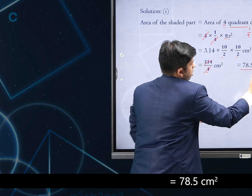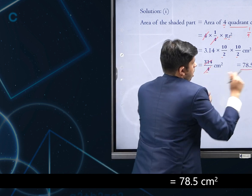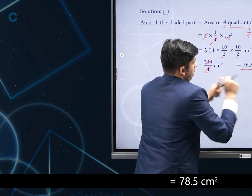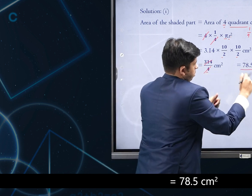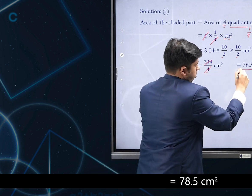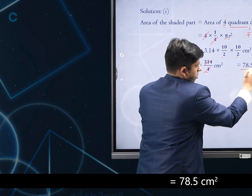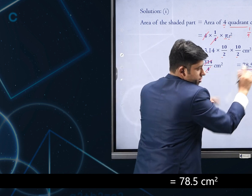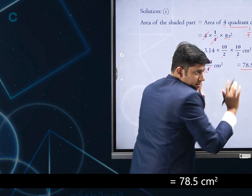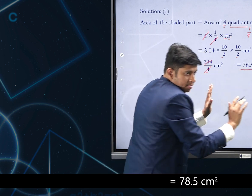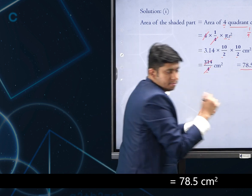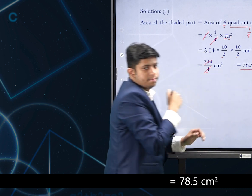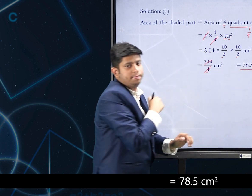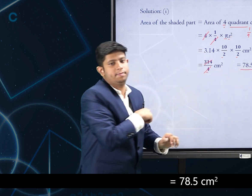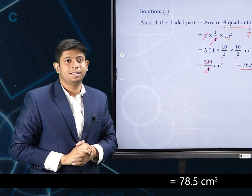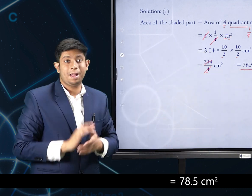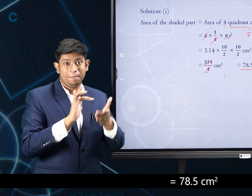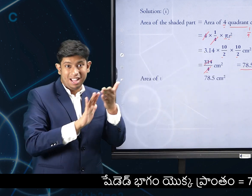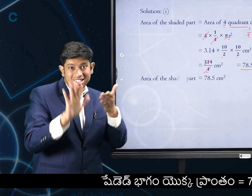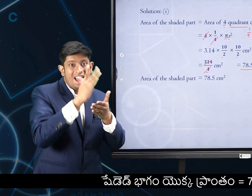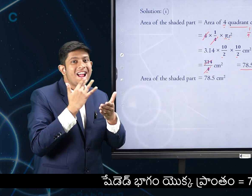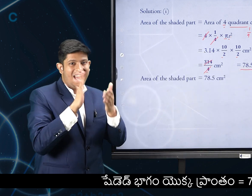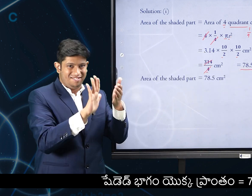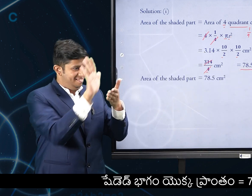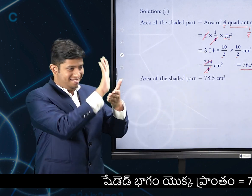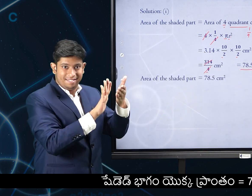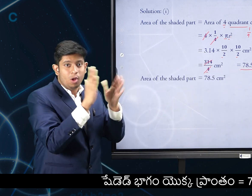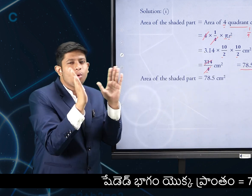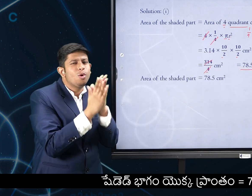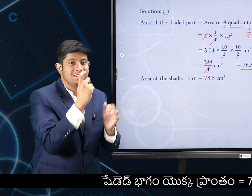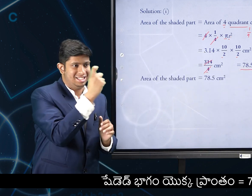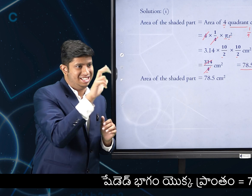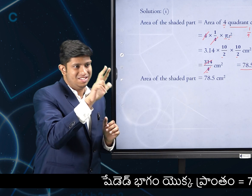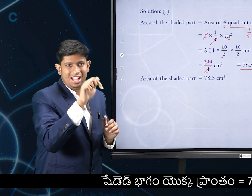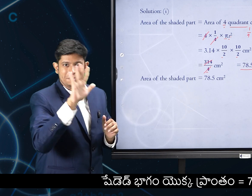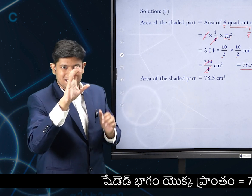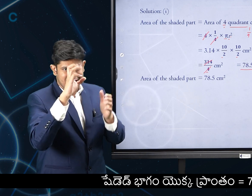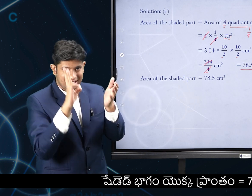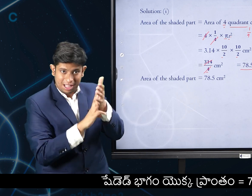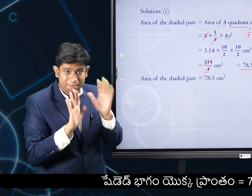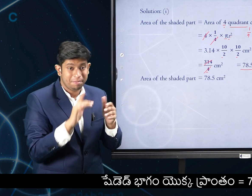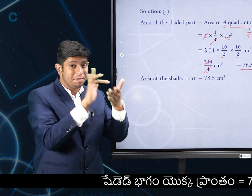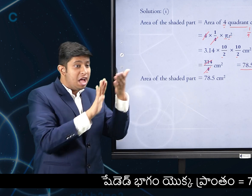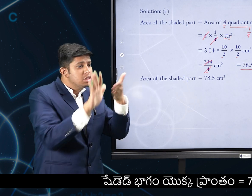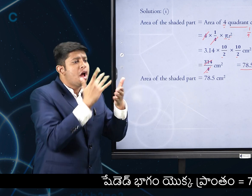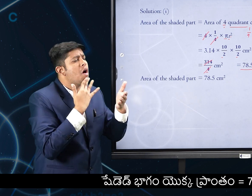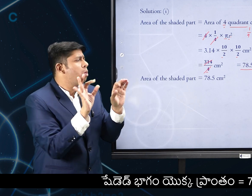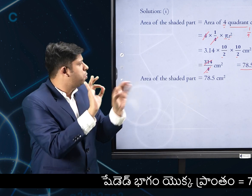78.5 సెంటీమీటర్². షేడెడ్ భాగం యొక్క ప్రాంతం = 78.5